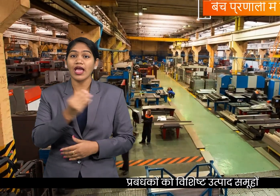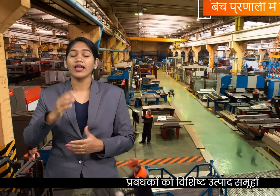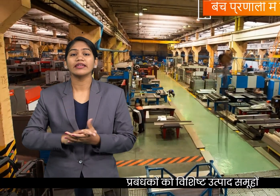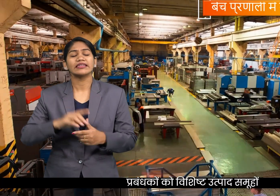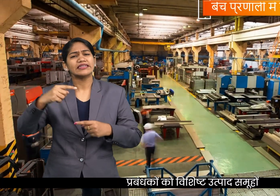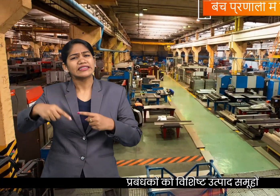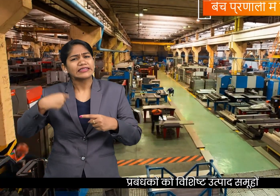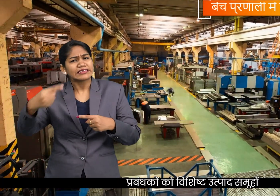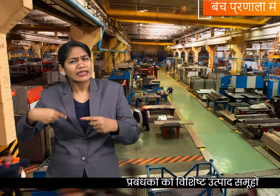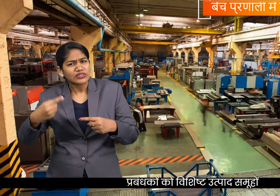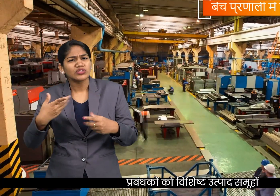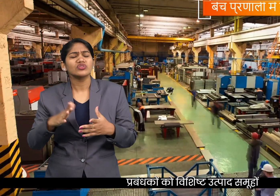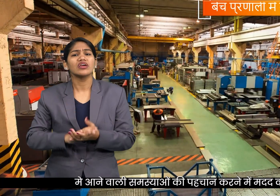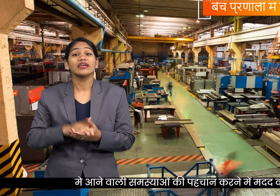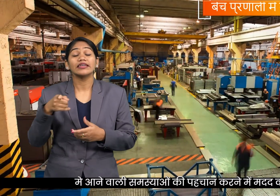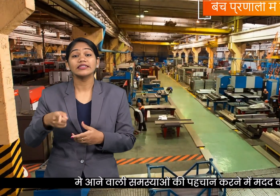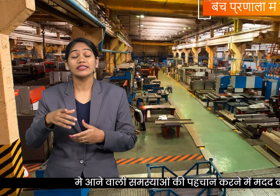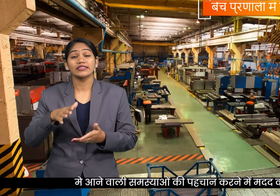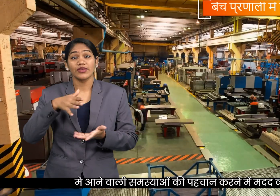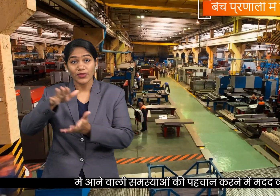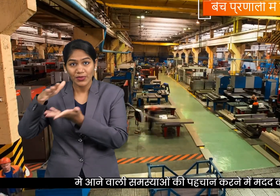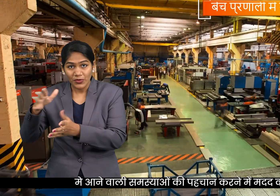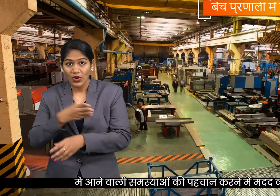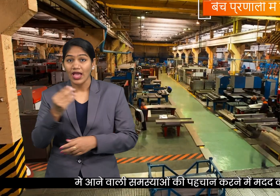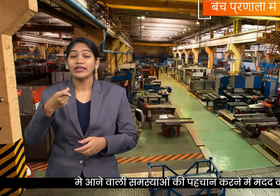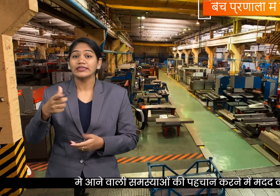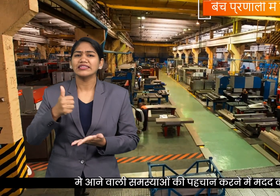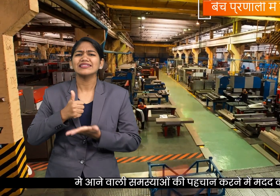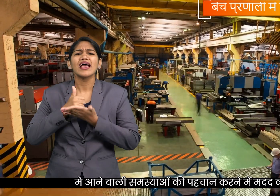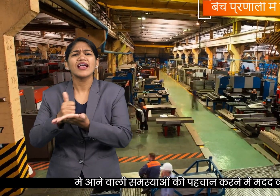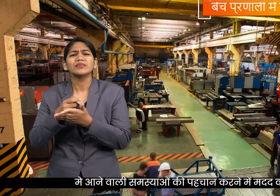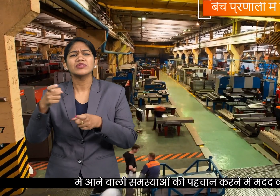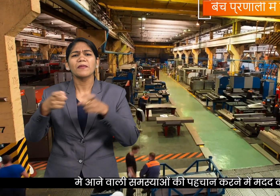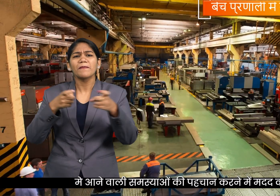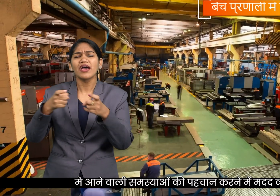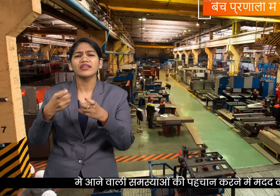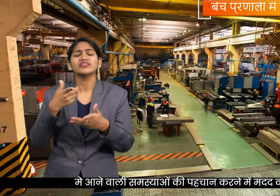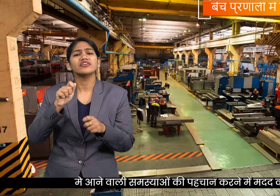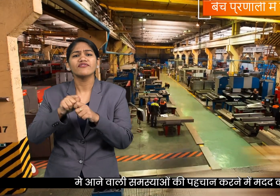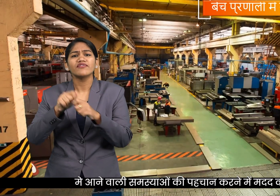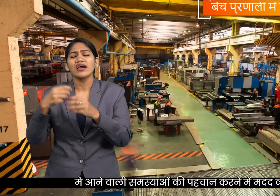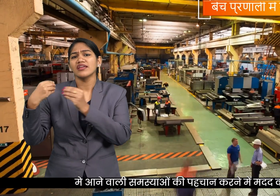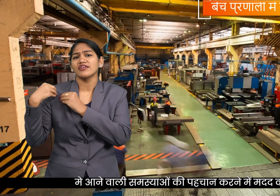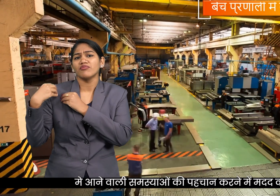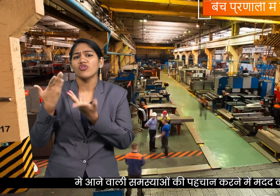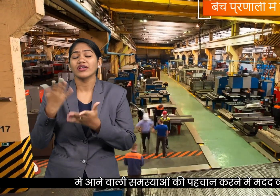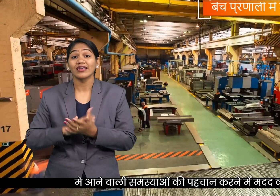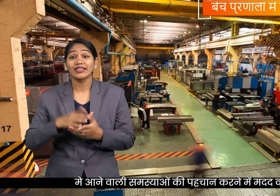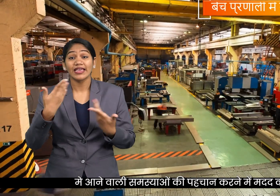को विशिष्ट उत्पाद समूहों में आने वाली समस्याओं की पहचान करने में मदद करती